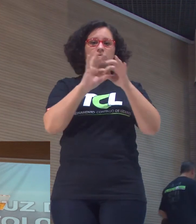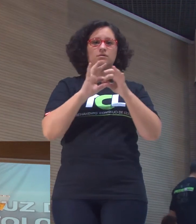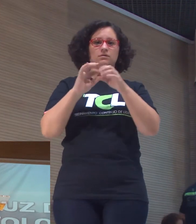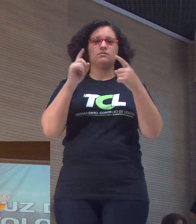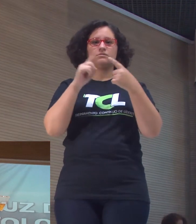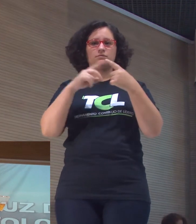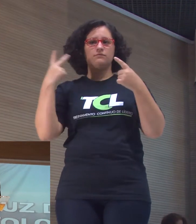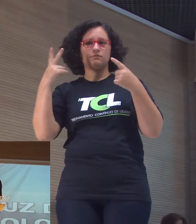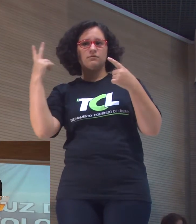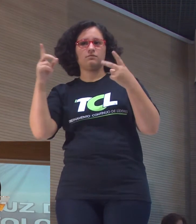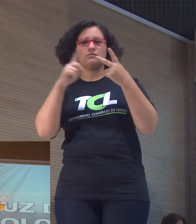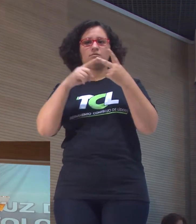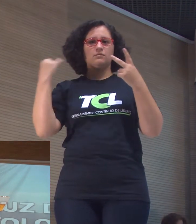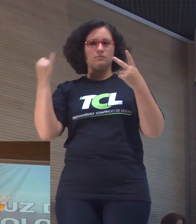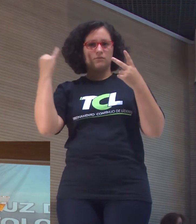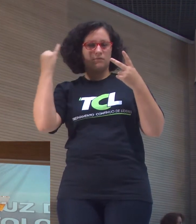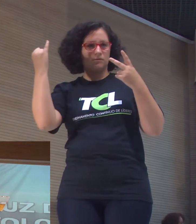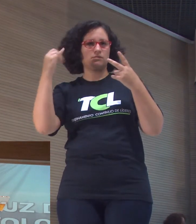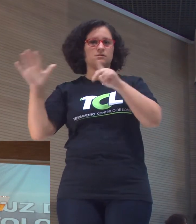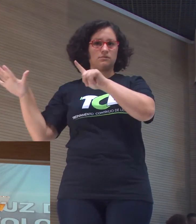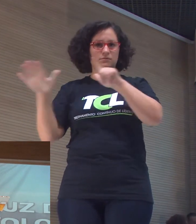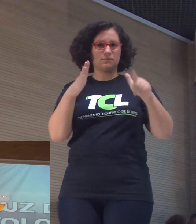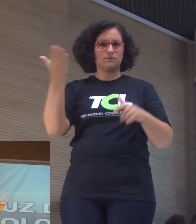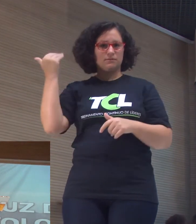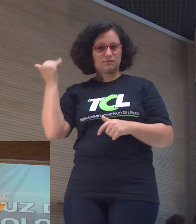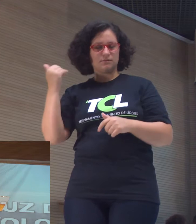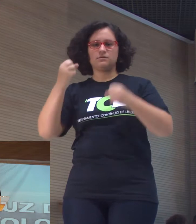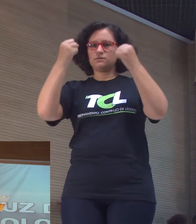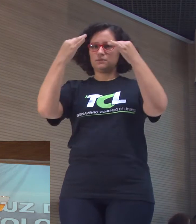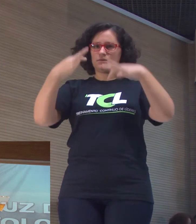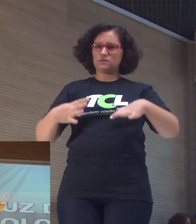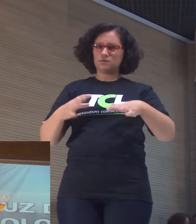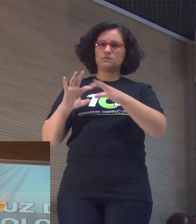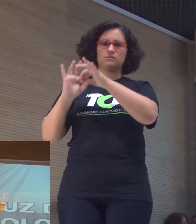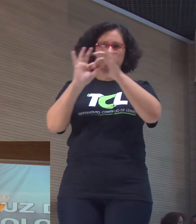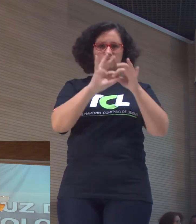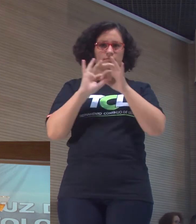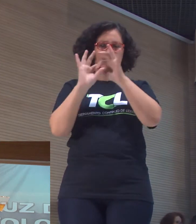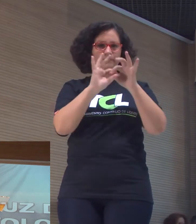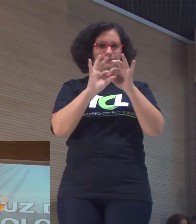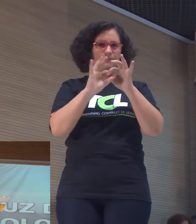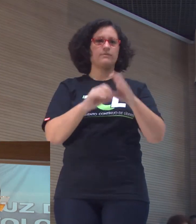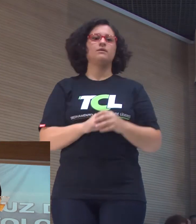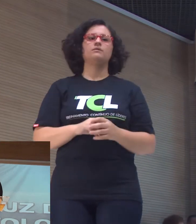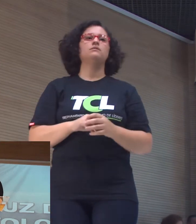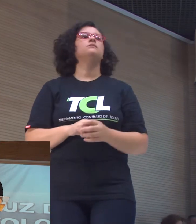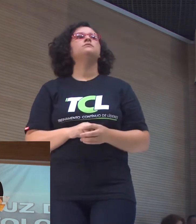unidade. E daí a gente falou que encerramos dizendo que a unidade não acontece por si só.